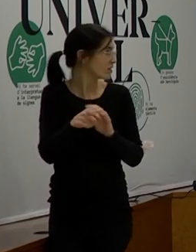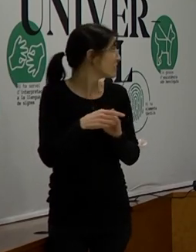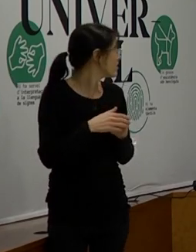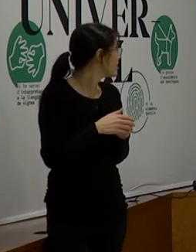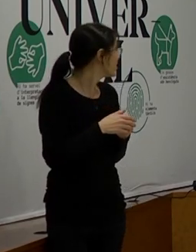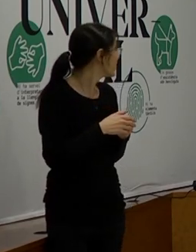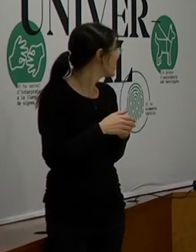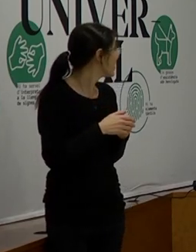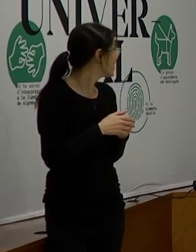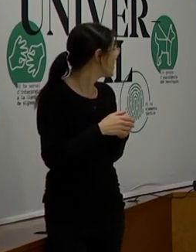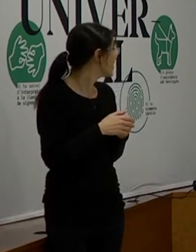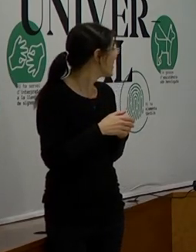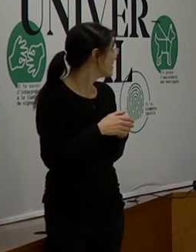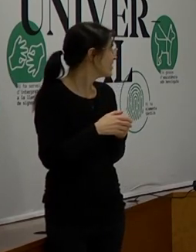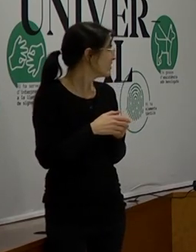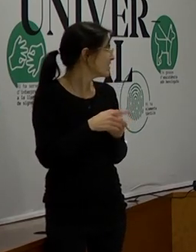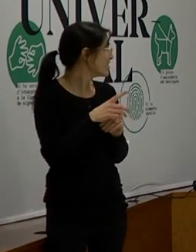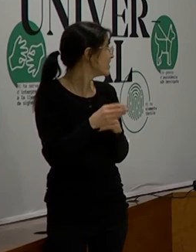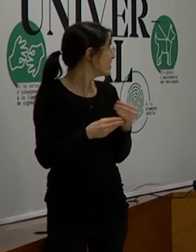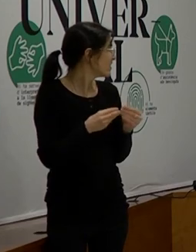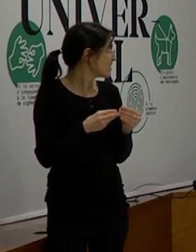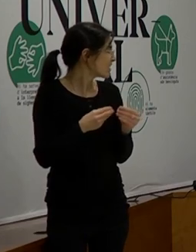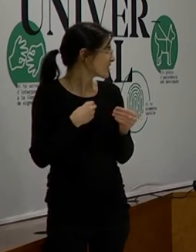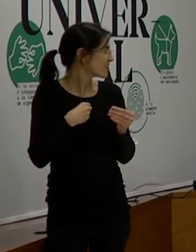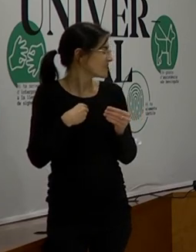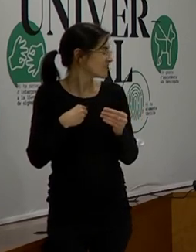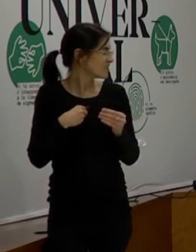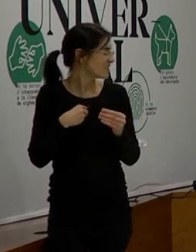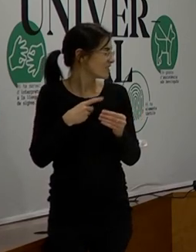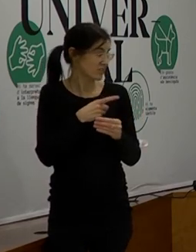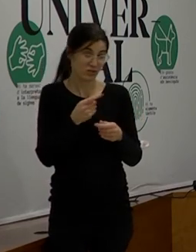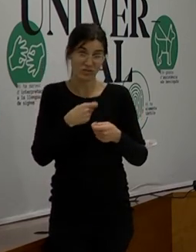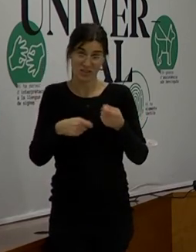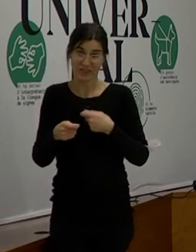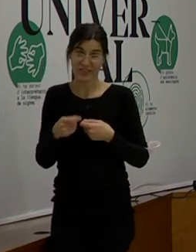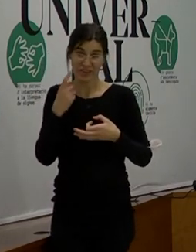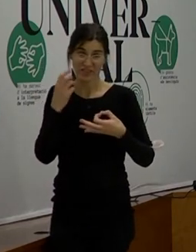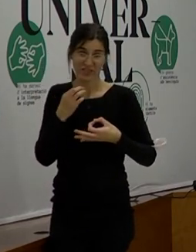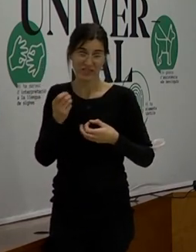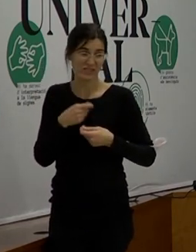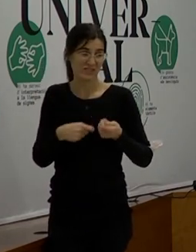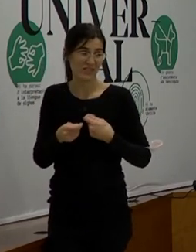sea, porque yo me paso de lado, yo no me aguanto, això es ven, eh?